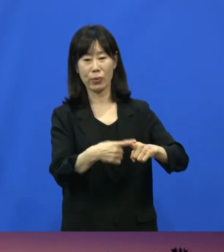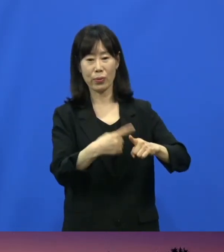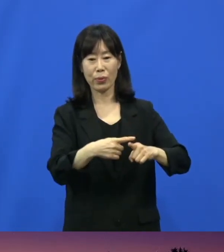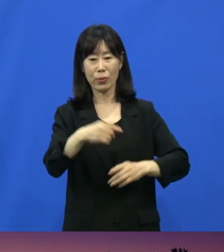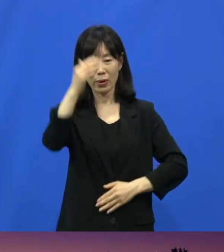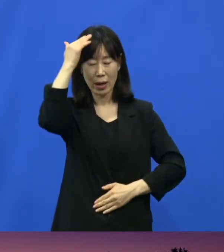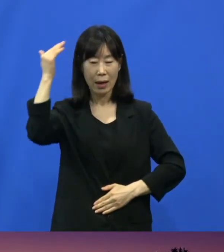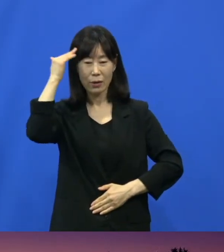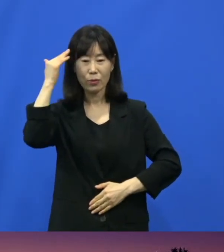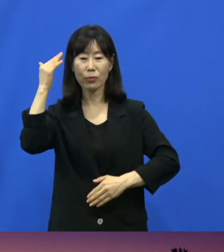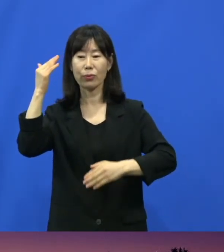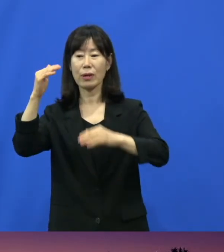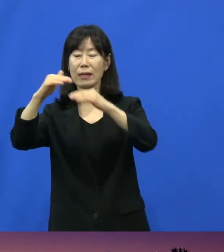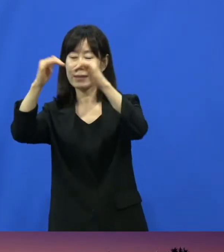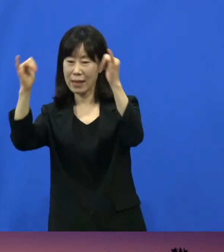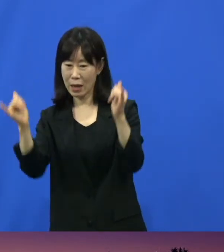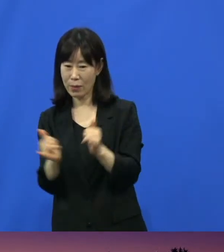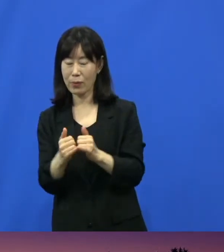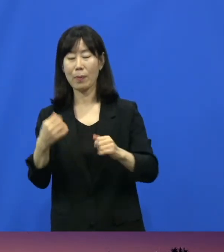닮아 있어요.